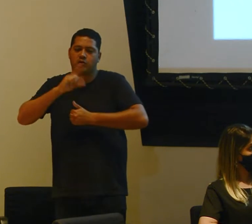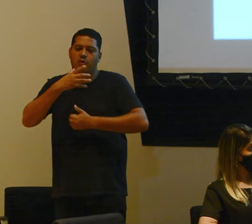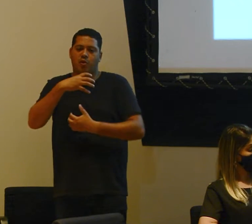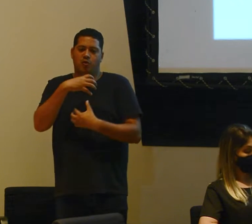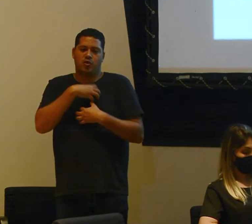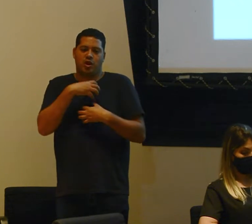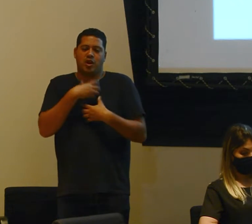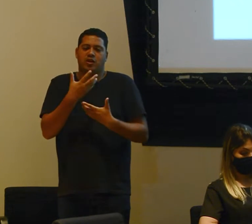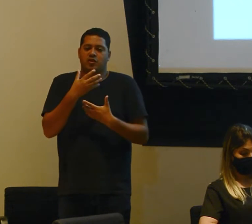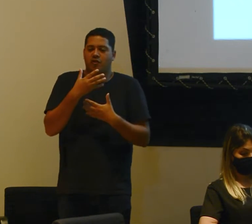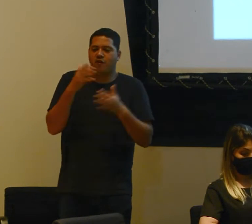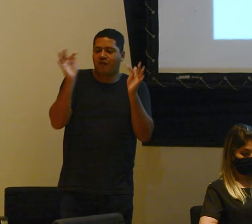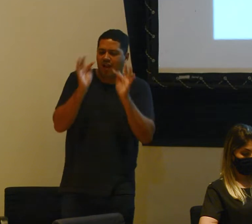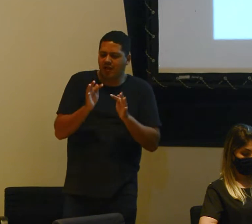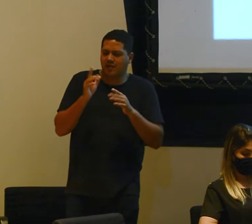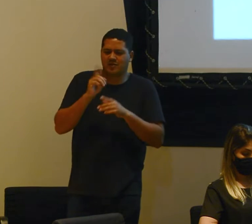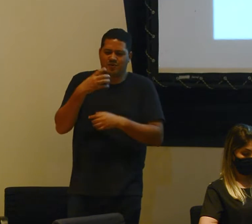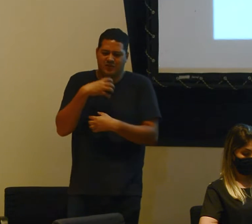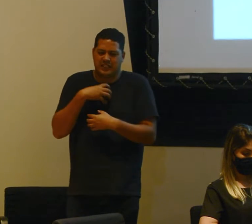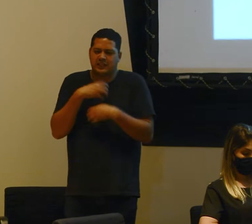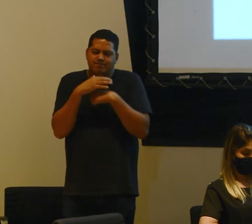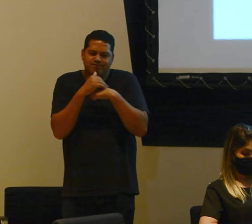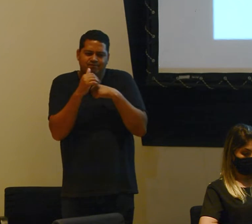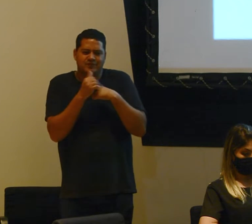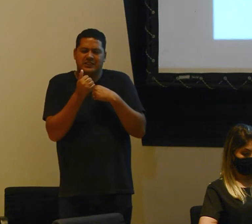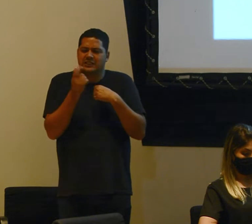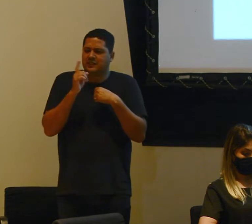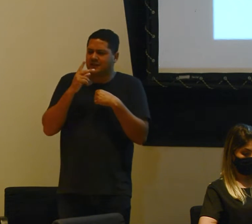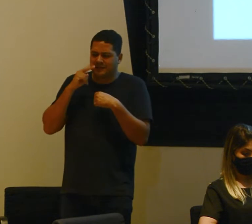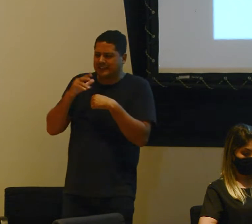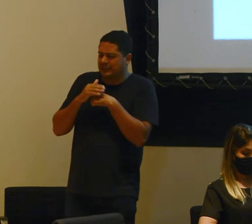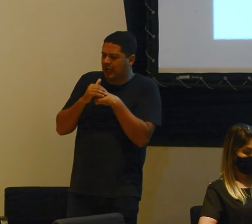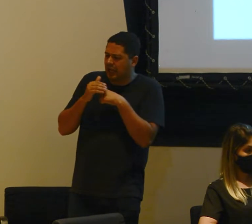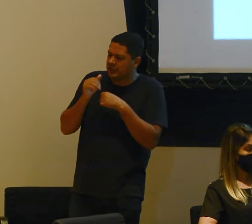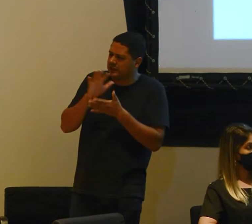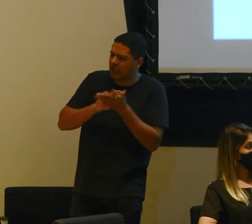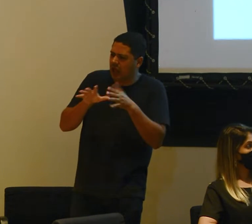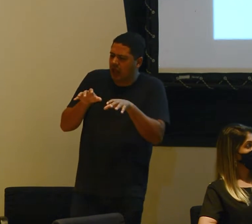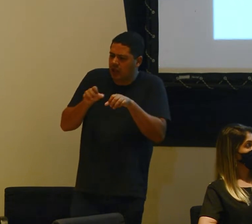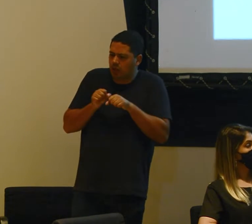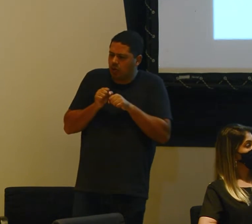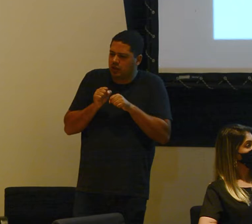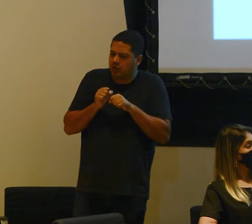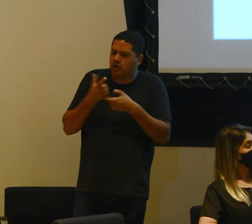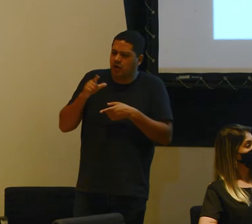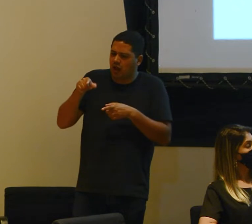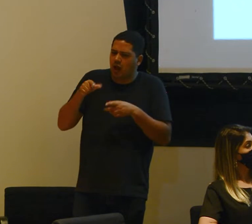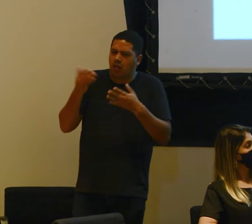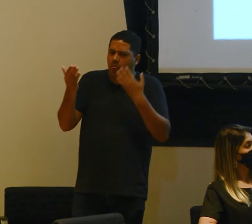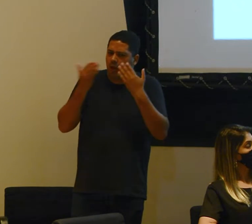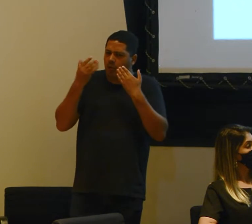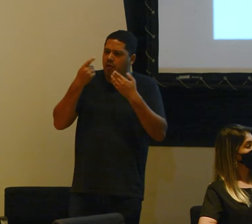feliz, não se sentir acolhido, não se sentir acalentado naquela terapia que você tem que fazer semanalmente. Então,